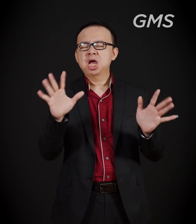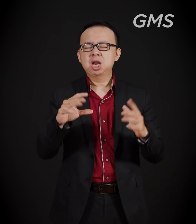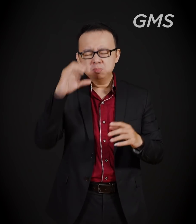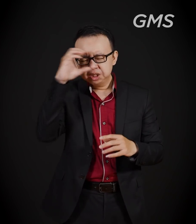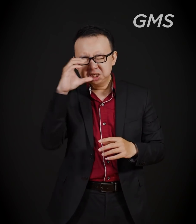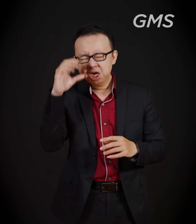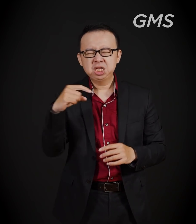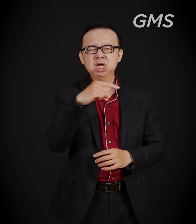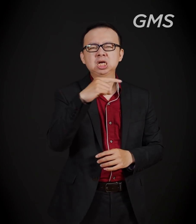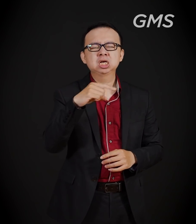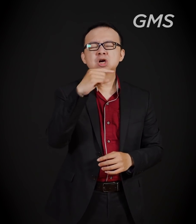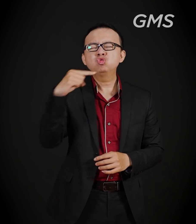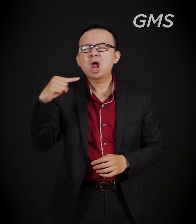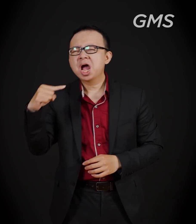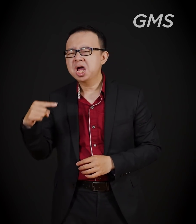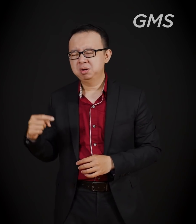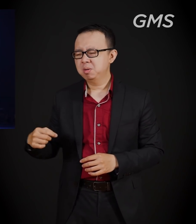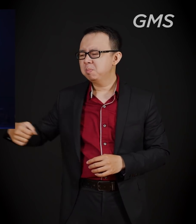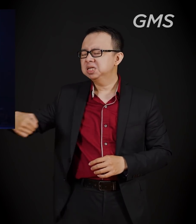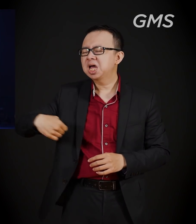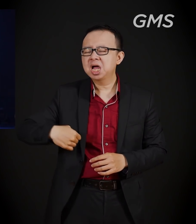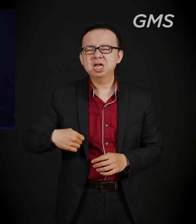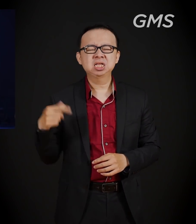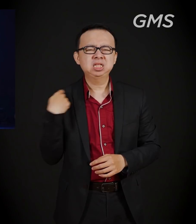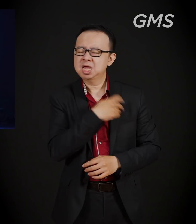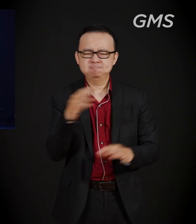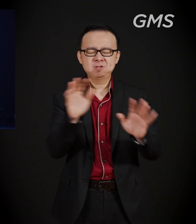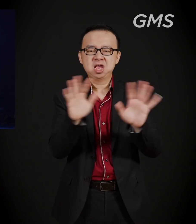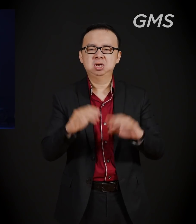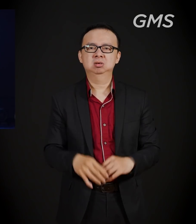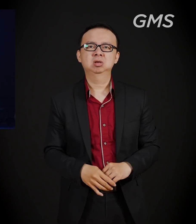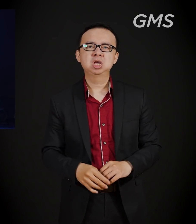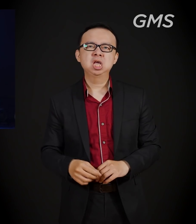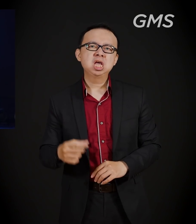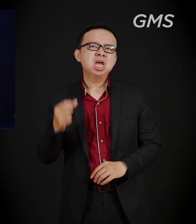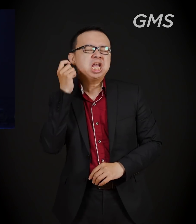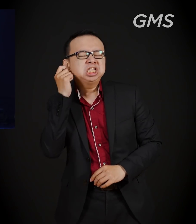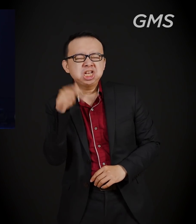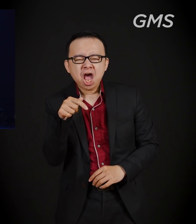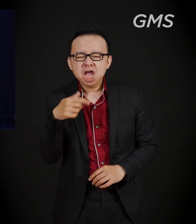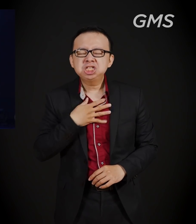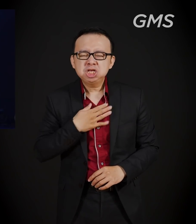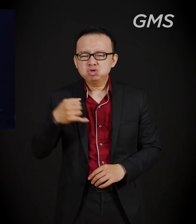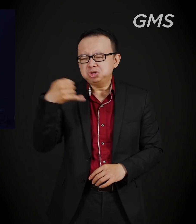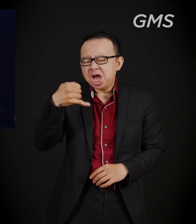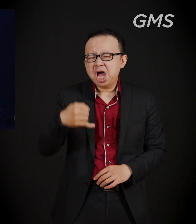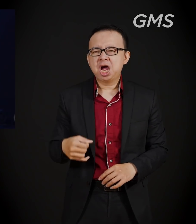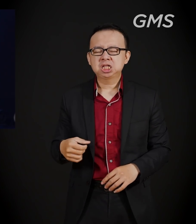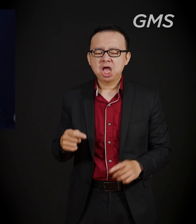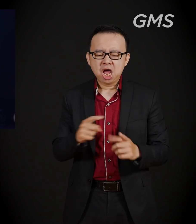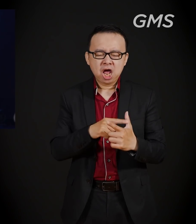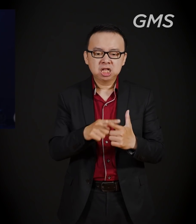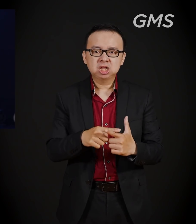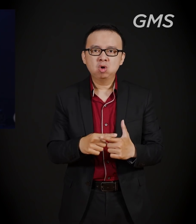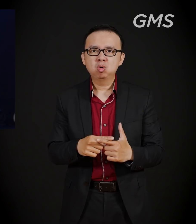Aduh, suamiku ini pendeta, begini, begini, begini. Aduh, pendeta, istriku ini pendeta. Aduh, aku sudah tidak tahan sama dia